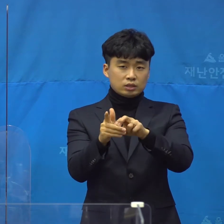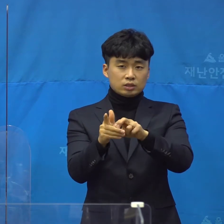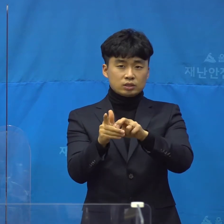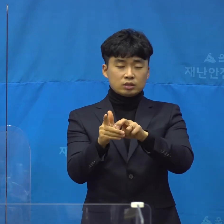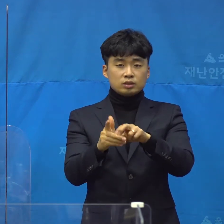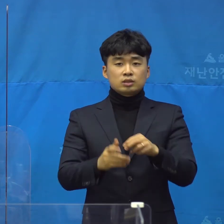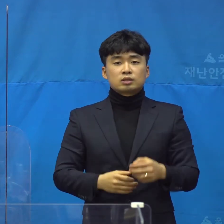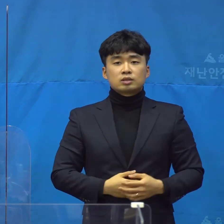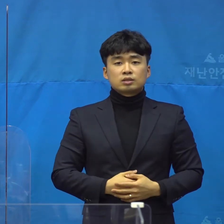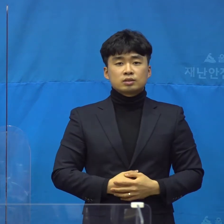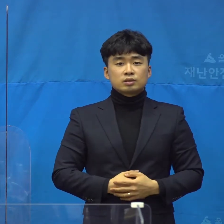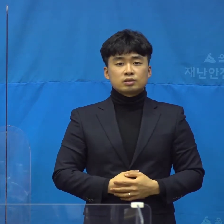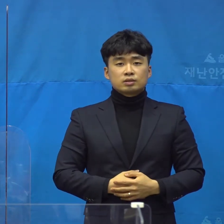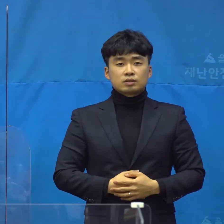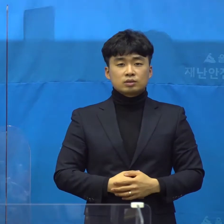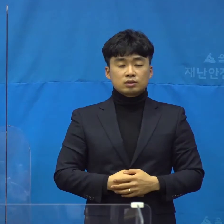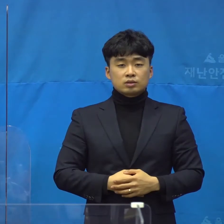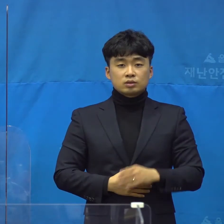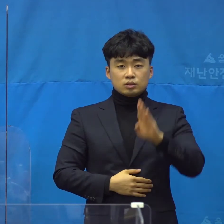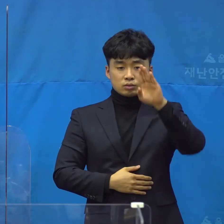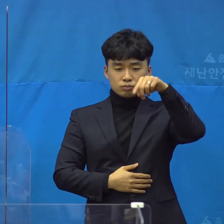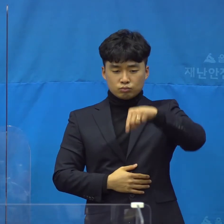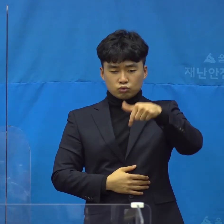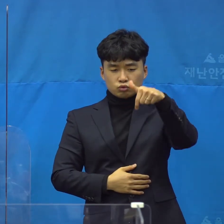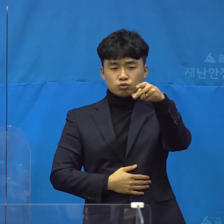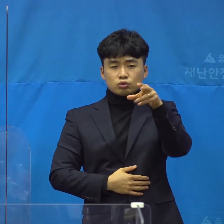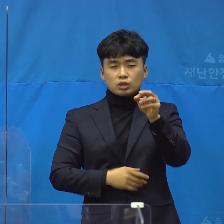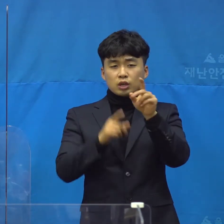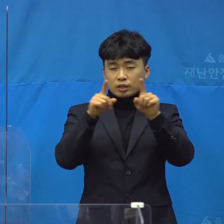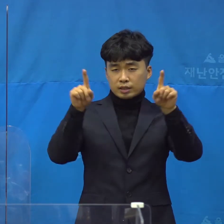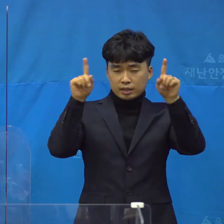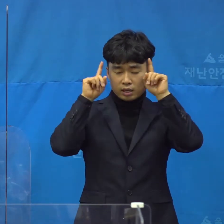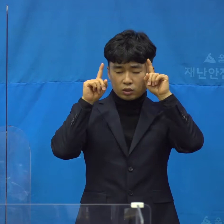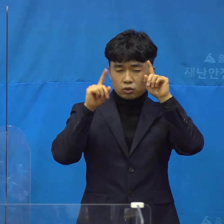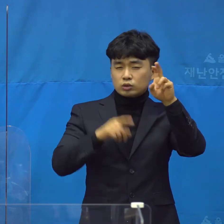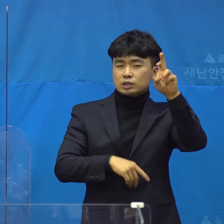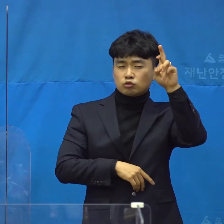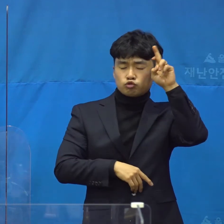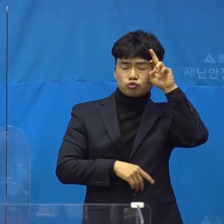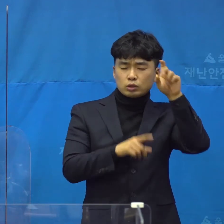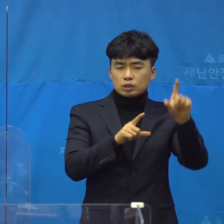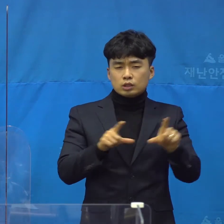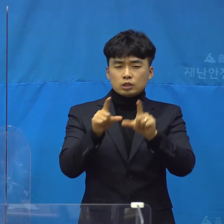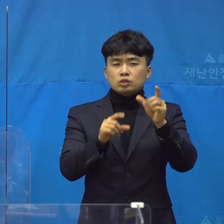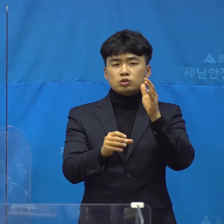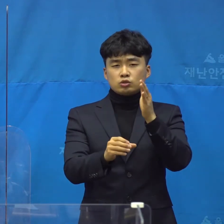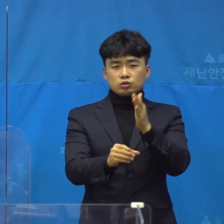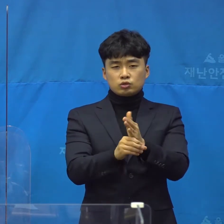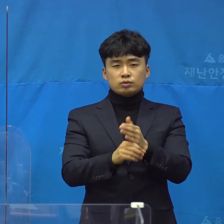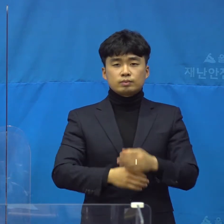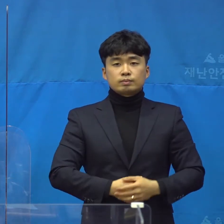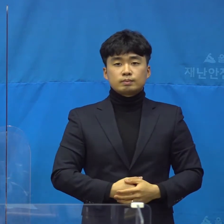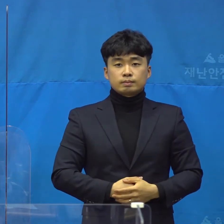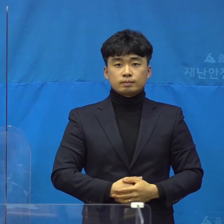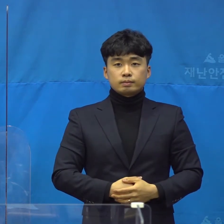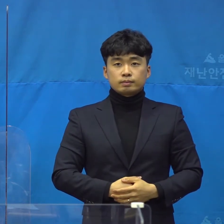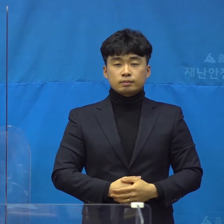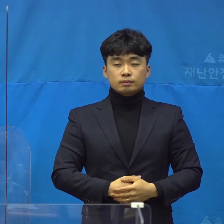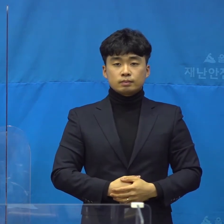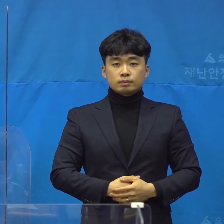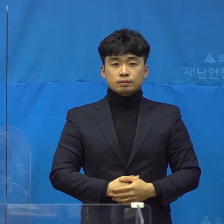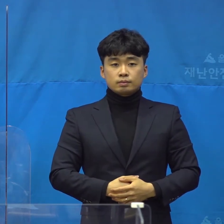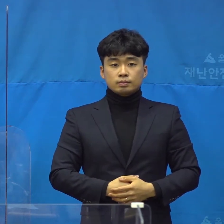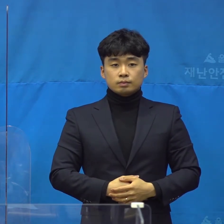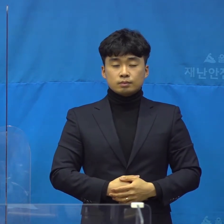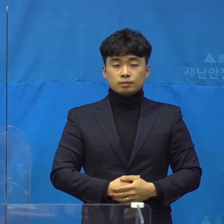제3생활치료센터 부경대 기숙사가 되겠습니다. 한 분이 입원 중입니다.